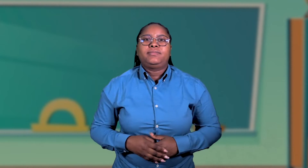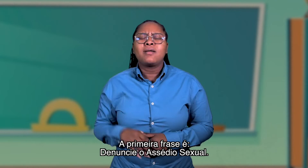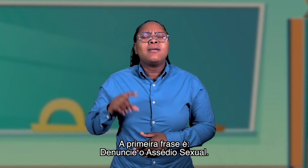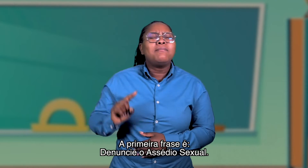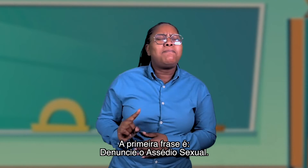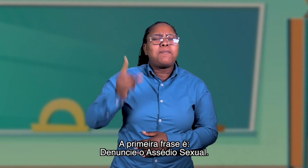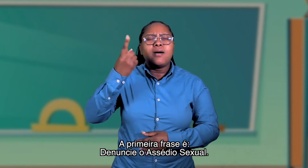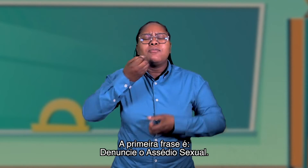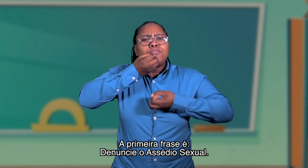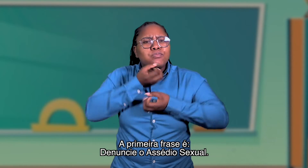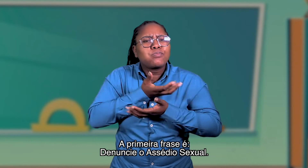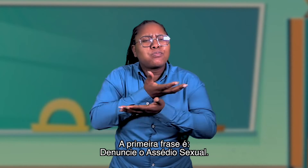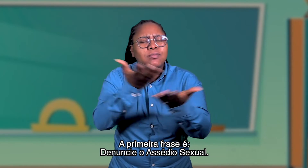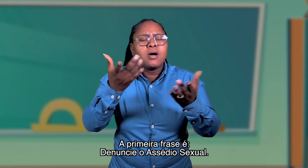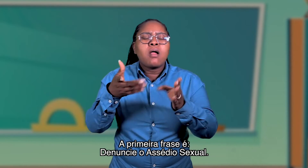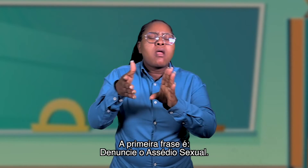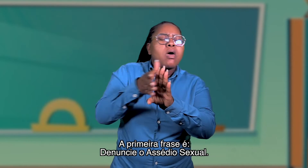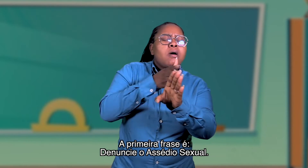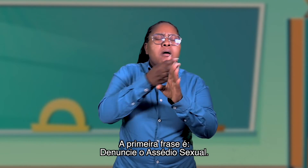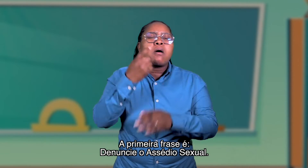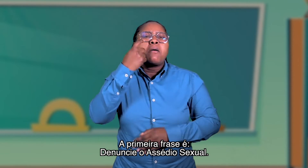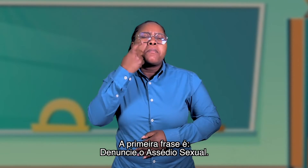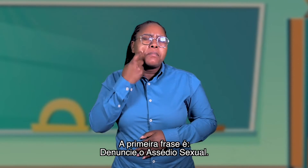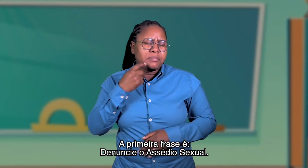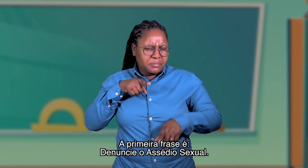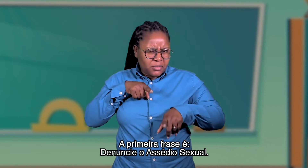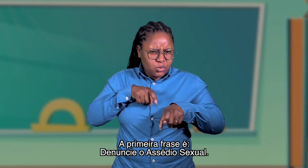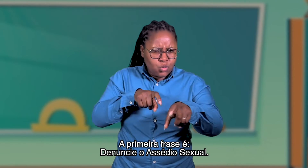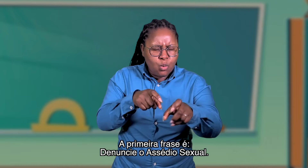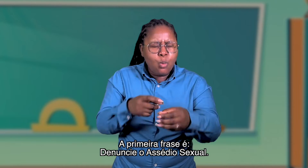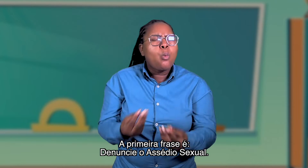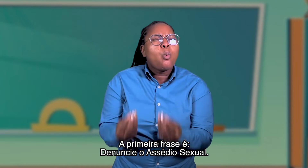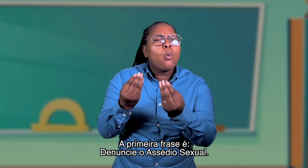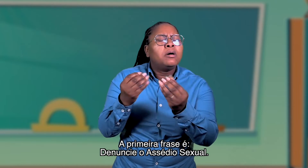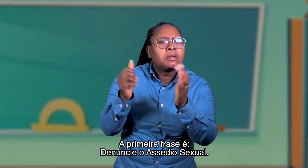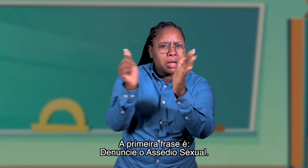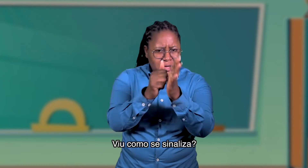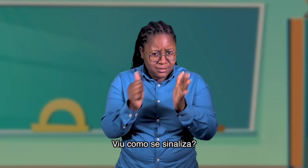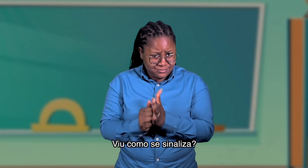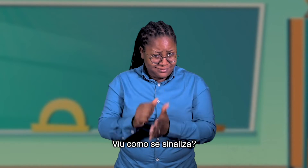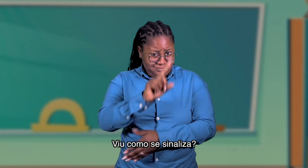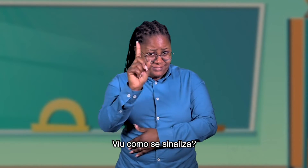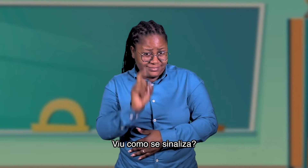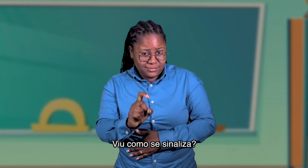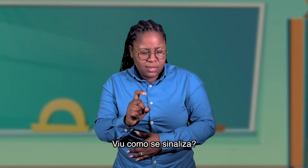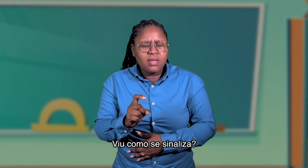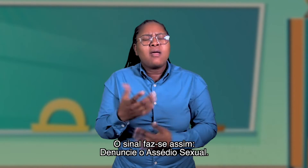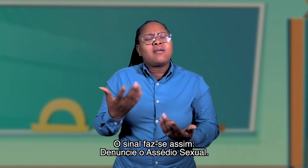A primeira frase é: denuncie o assédio sexual. Viu como se sinaliza? O